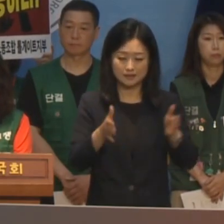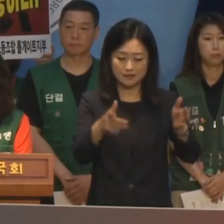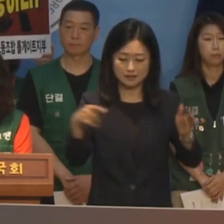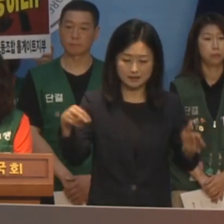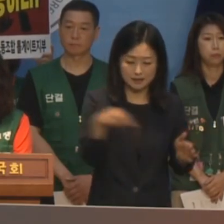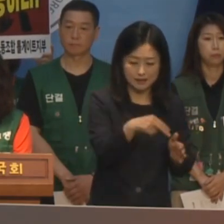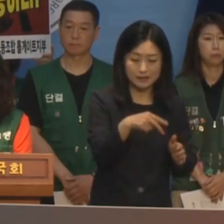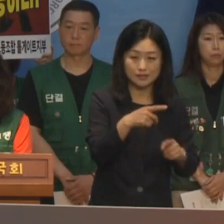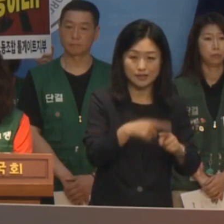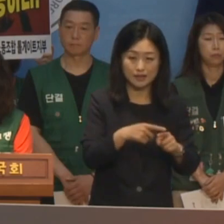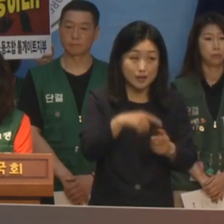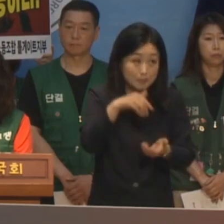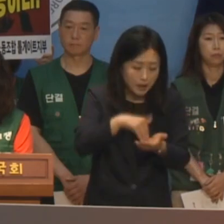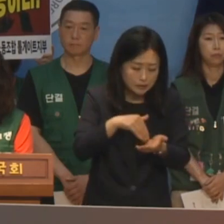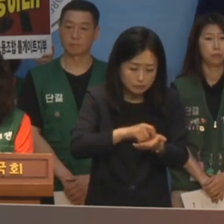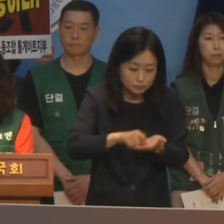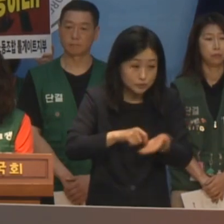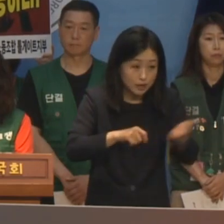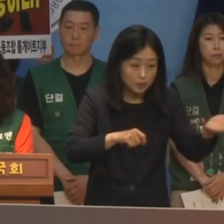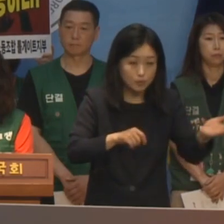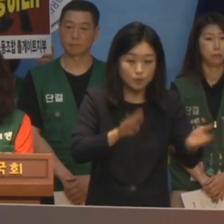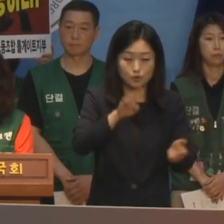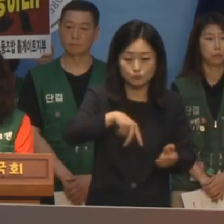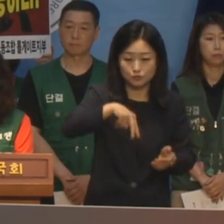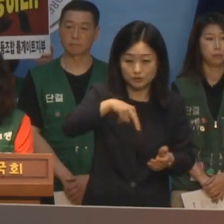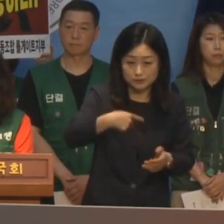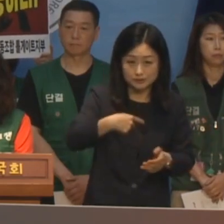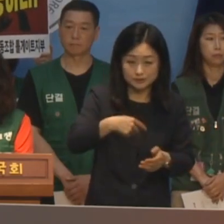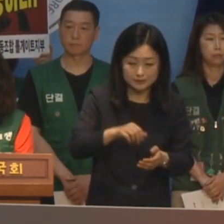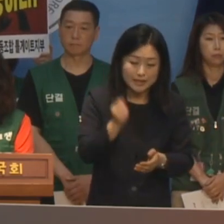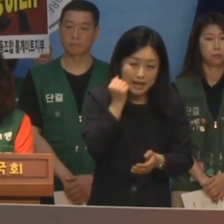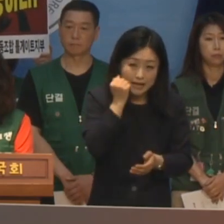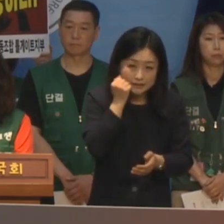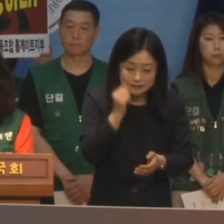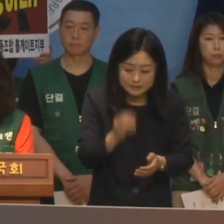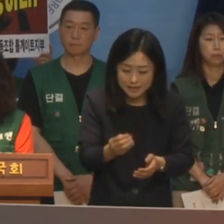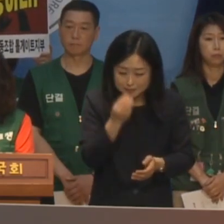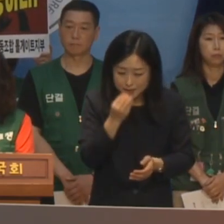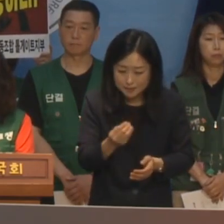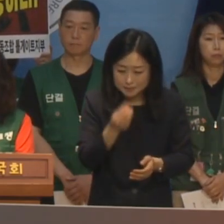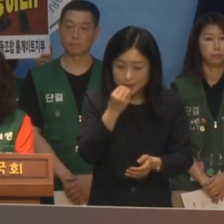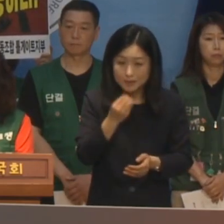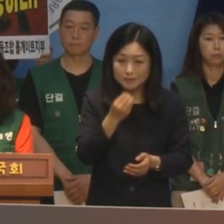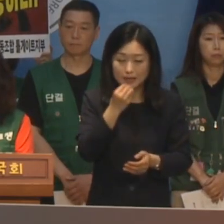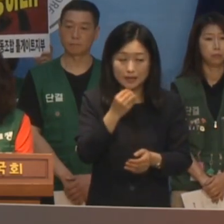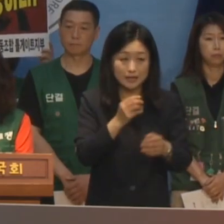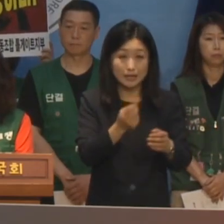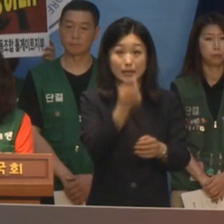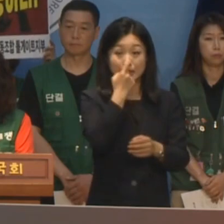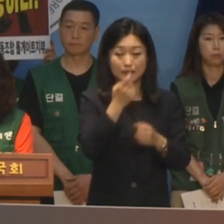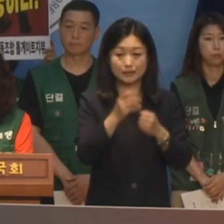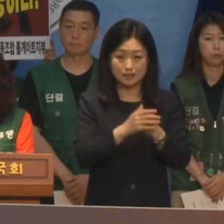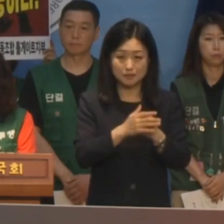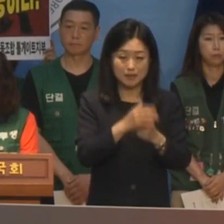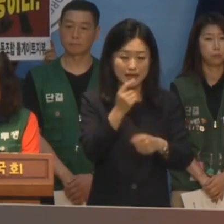부스에서 간식을 먹었다고 한 시간 동안 고객에게 고개 숙여 인사하라는 징벌도 하기도 했습니다.